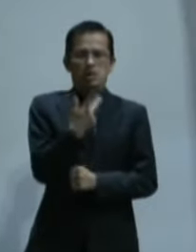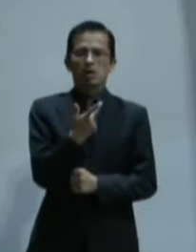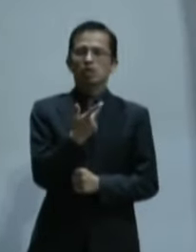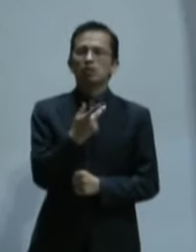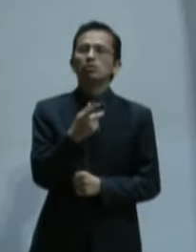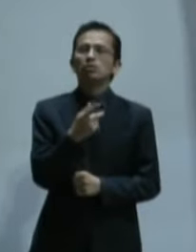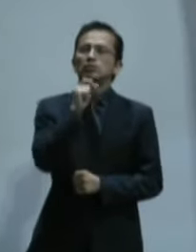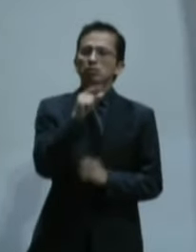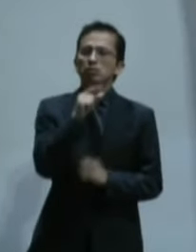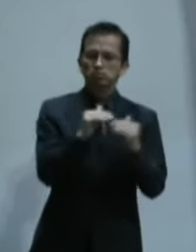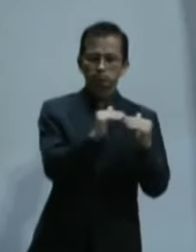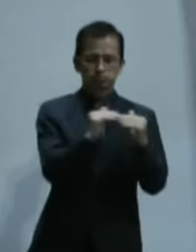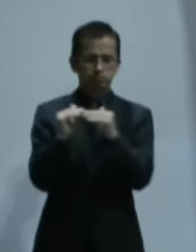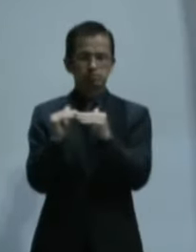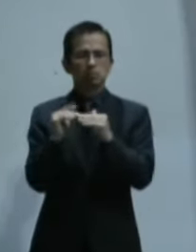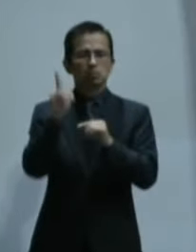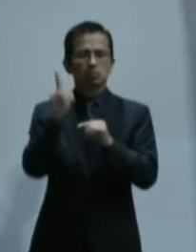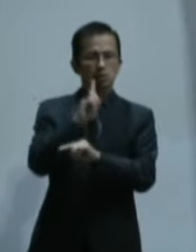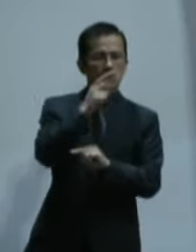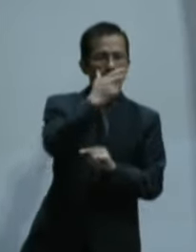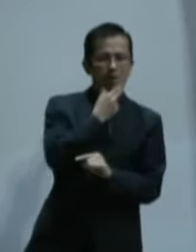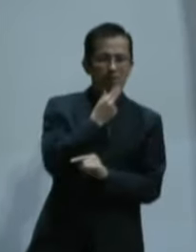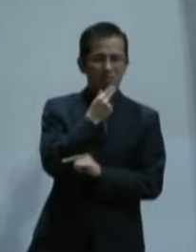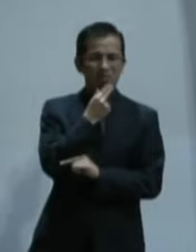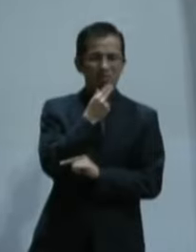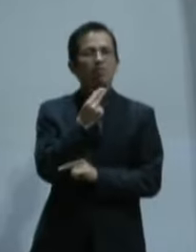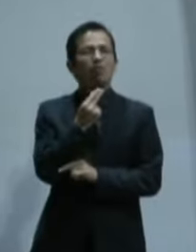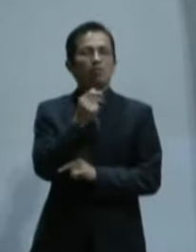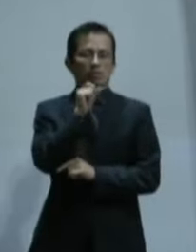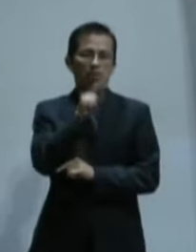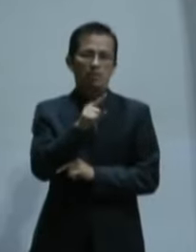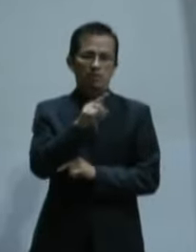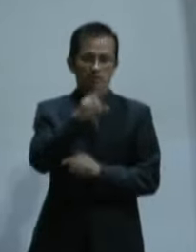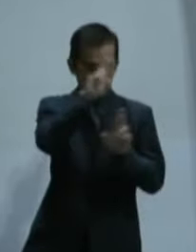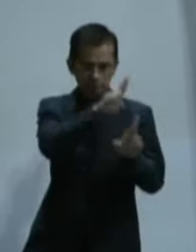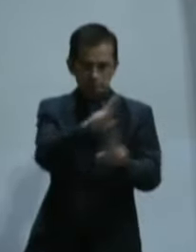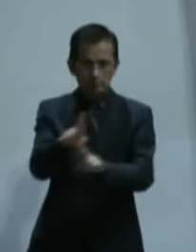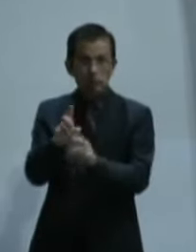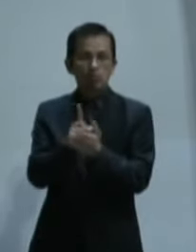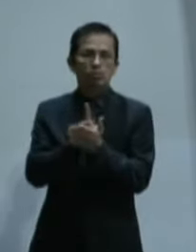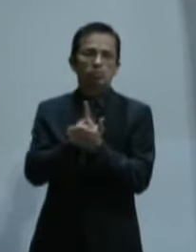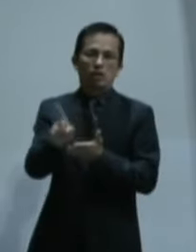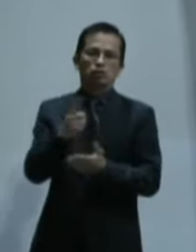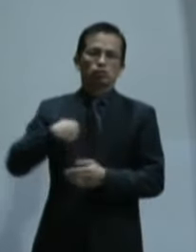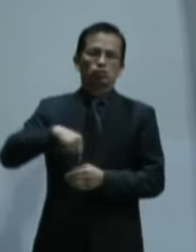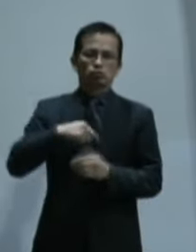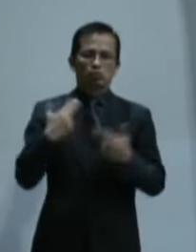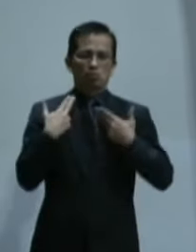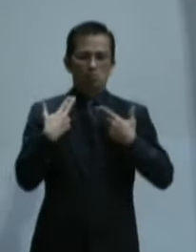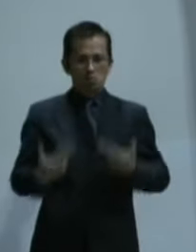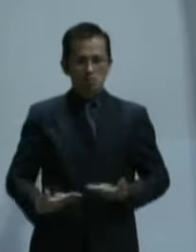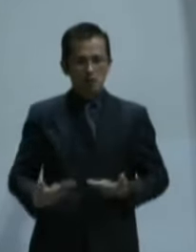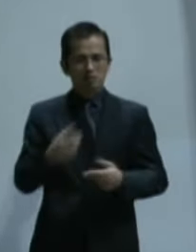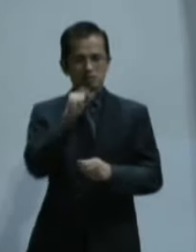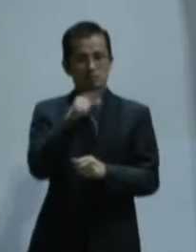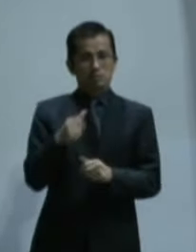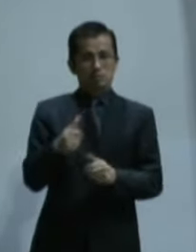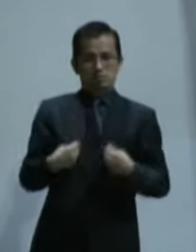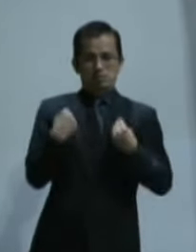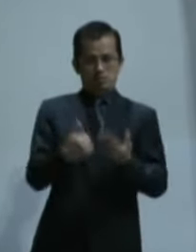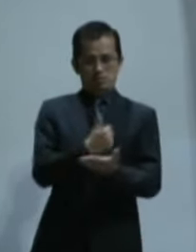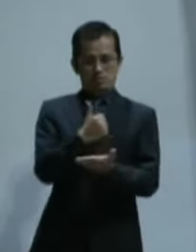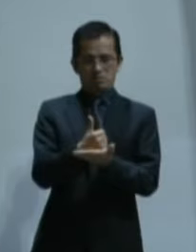haya equidad entre hombres y mujeres y desde luego respeto a nuestros derechos Como seres humanos y como ciudadanas